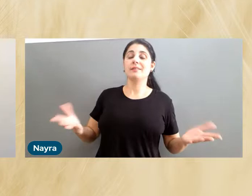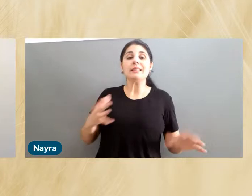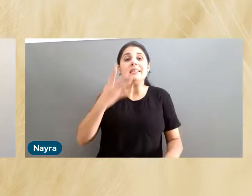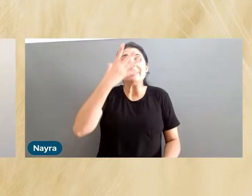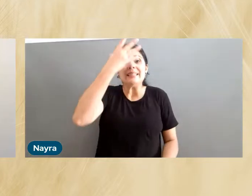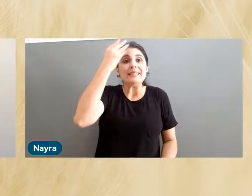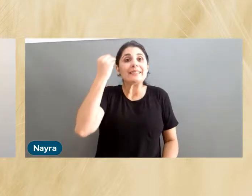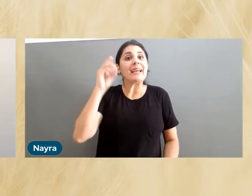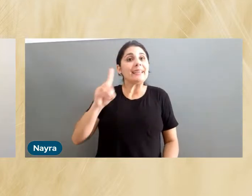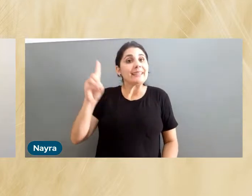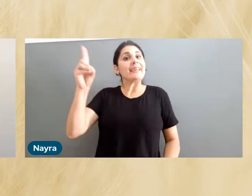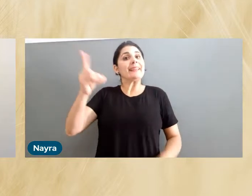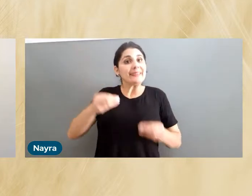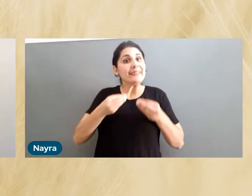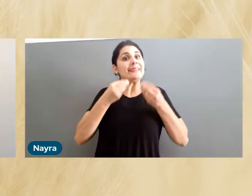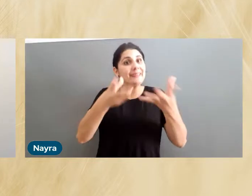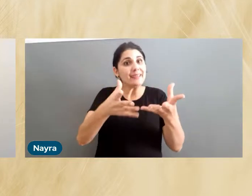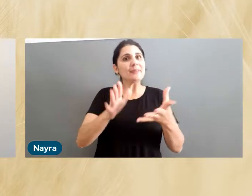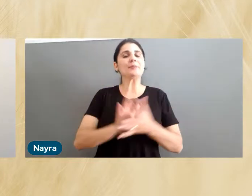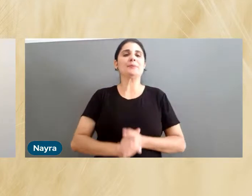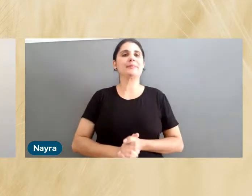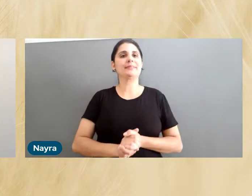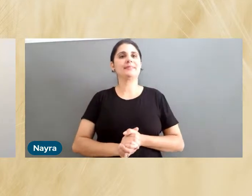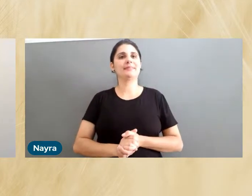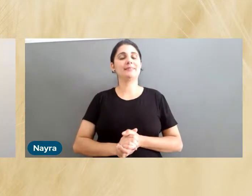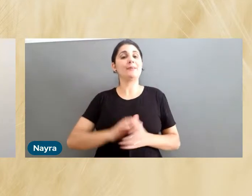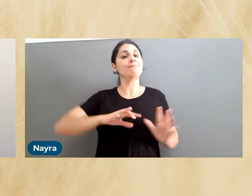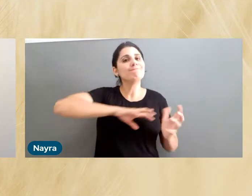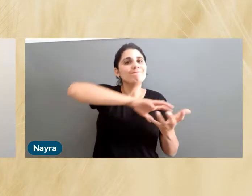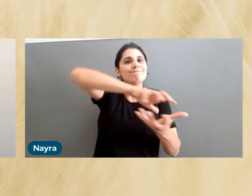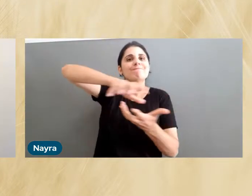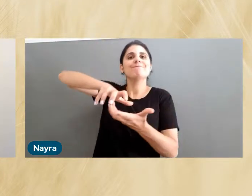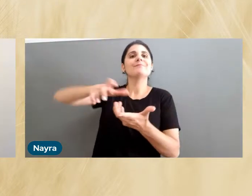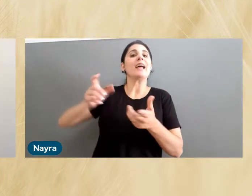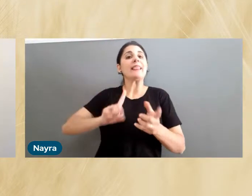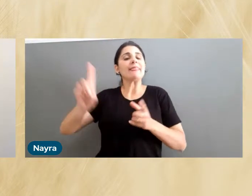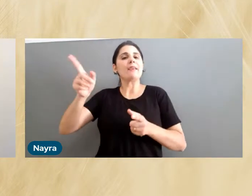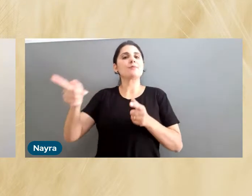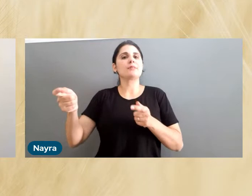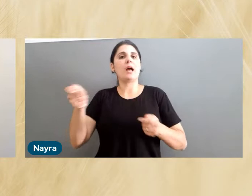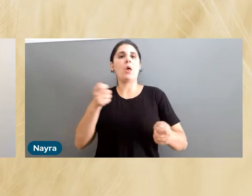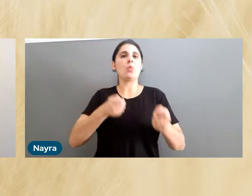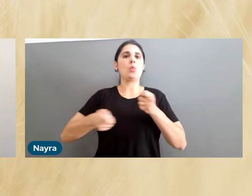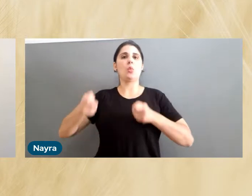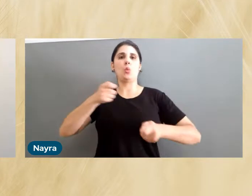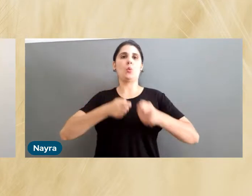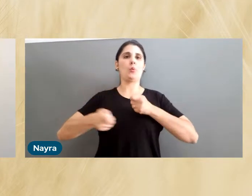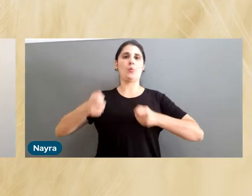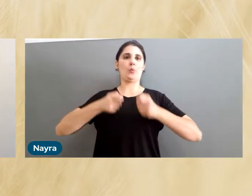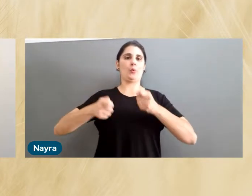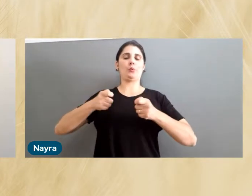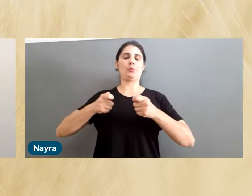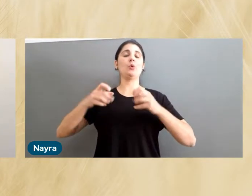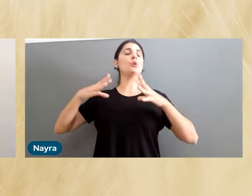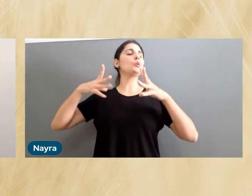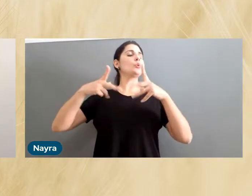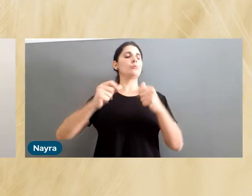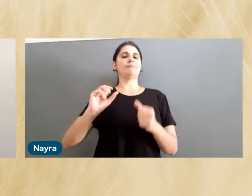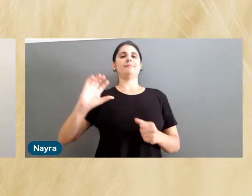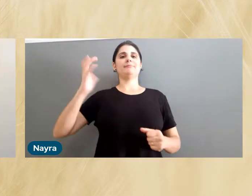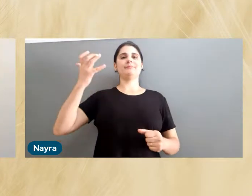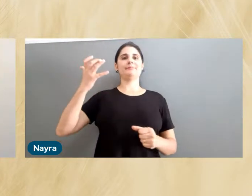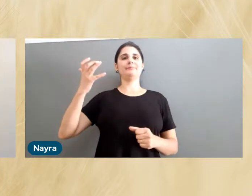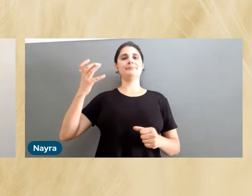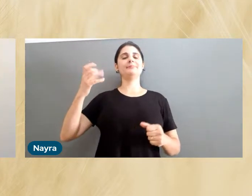Deus. Se algo acontece no universo, é porque Deus o permite. Nada ocorre à